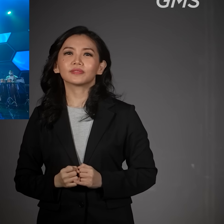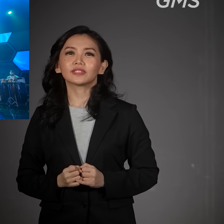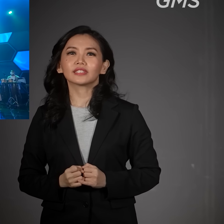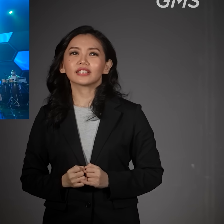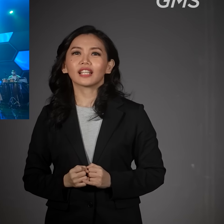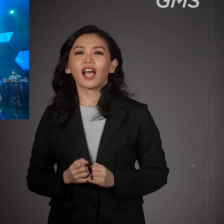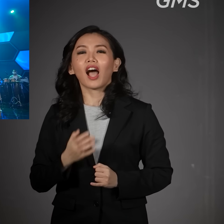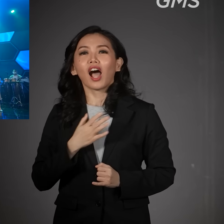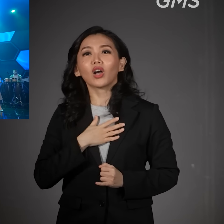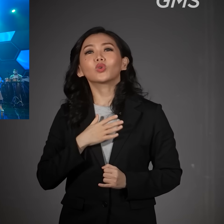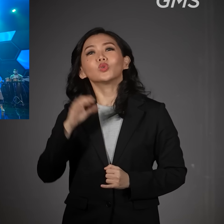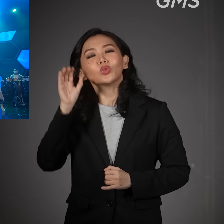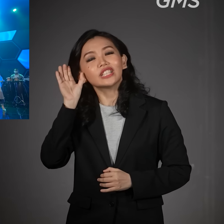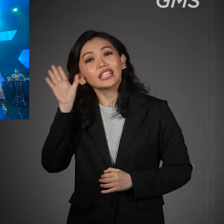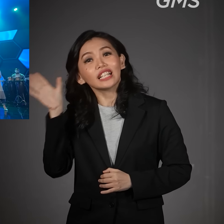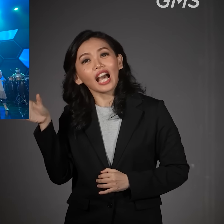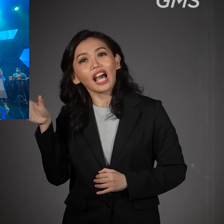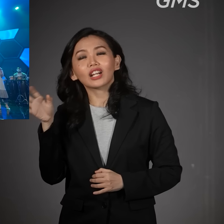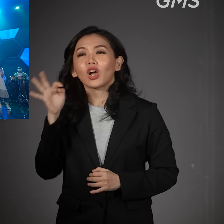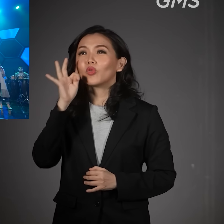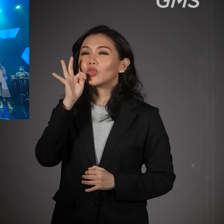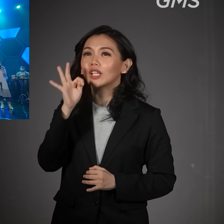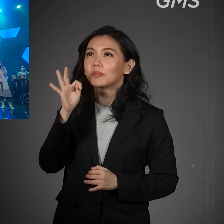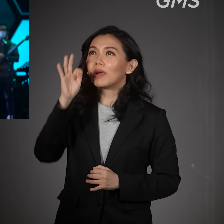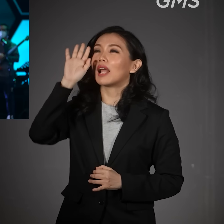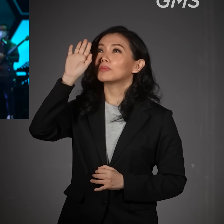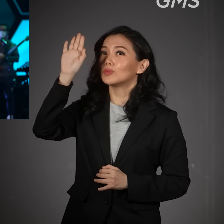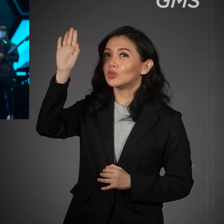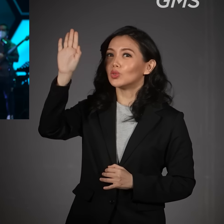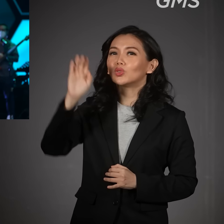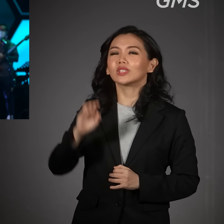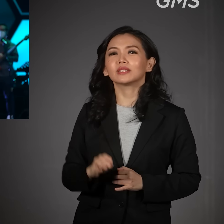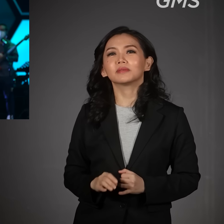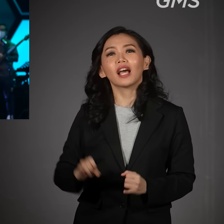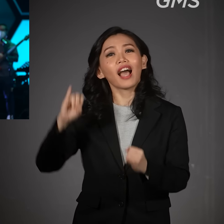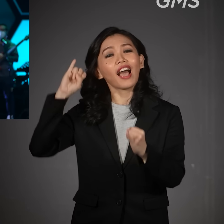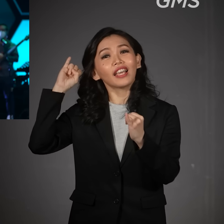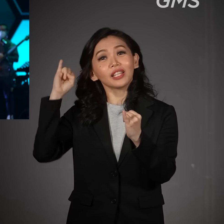Ku dengar firman-Mu,